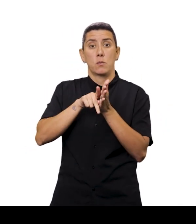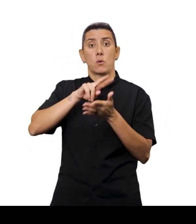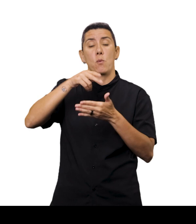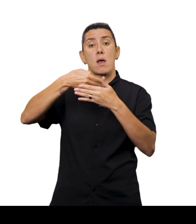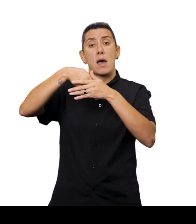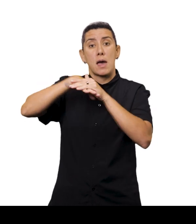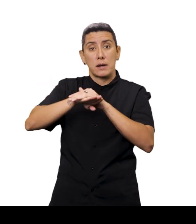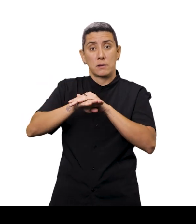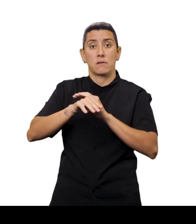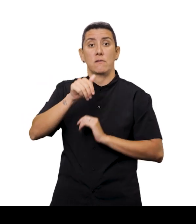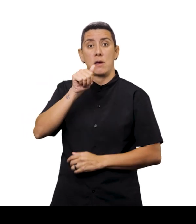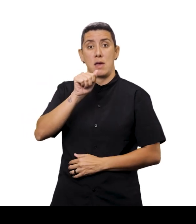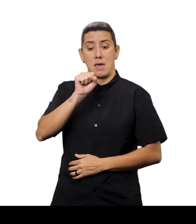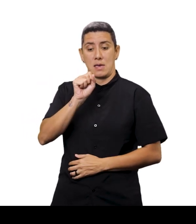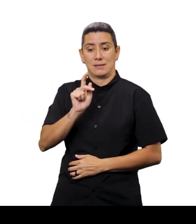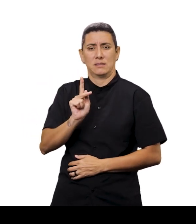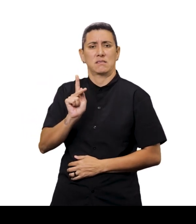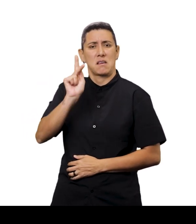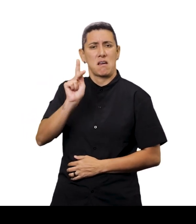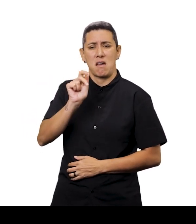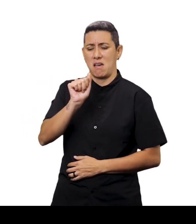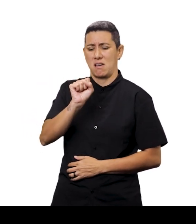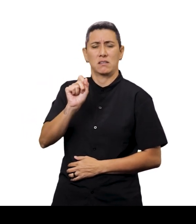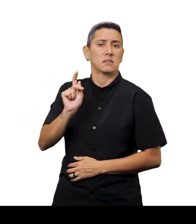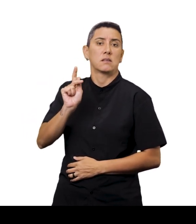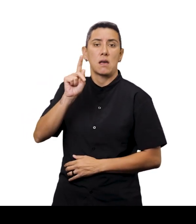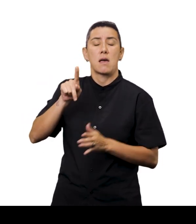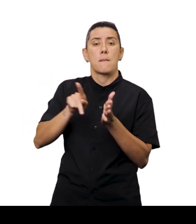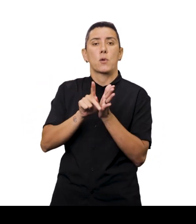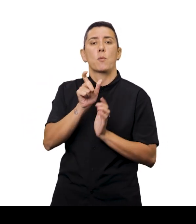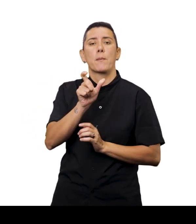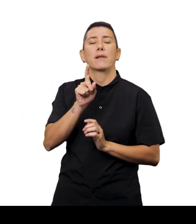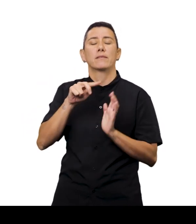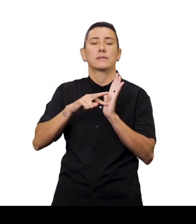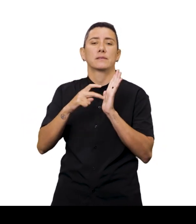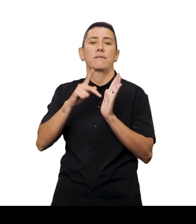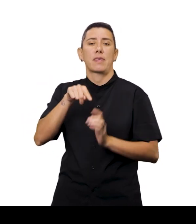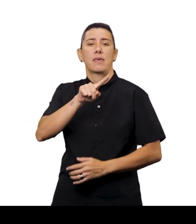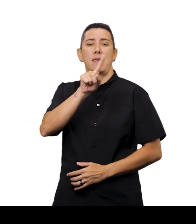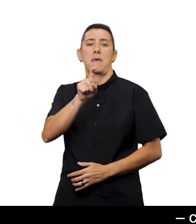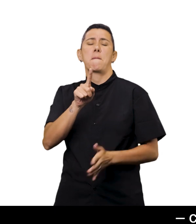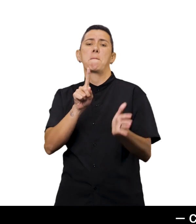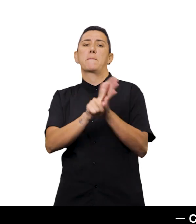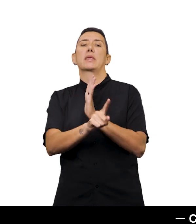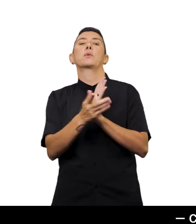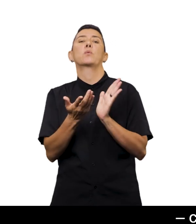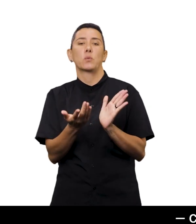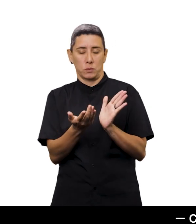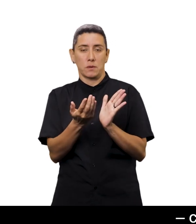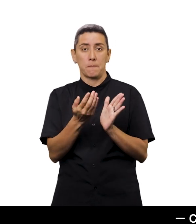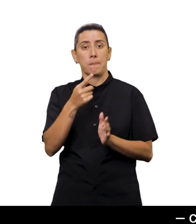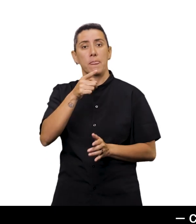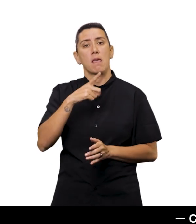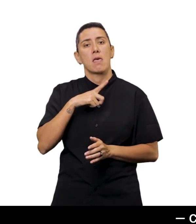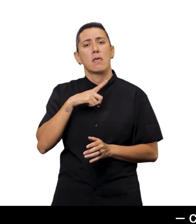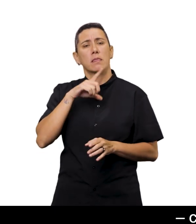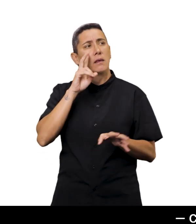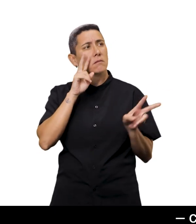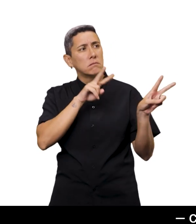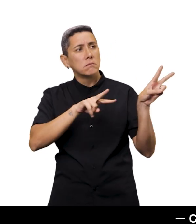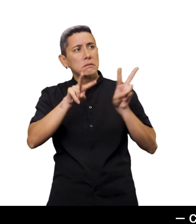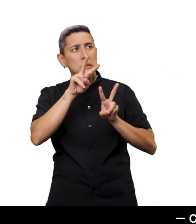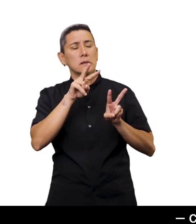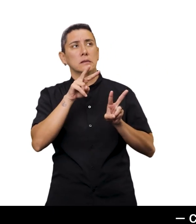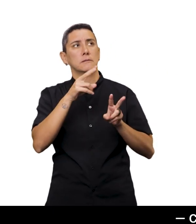bandeiras. Intitulado Arquivo Serigrafistas Queer, ASK, cuja sigla forma a